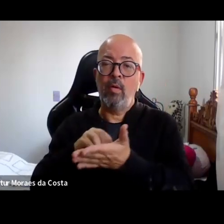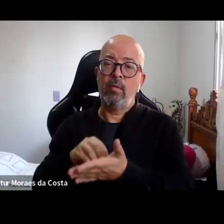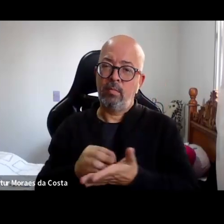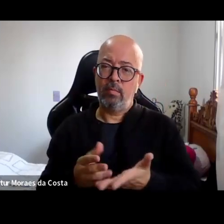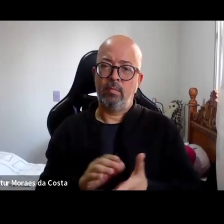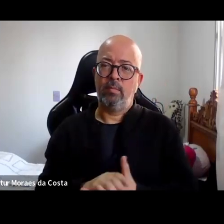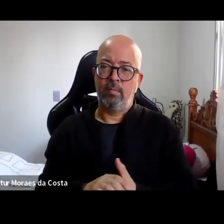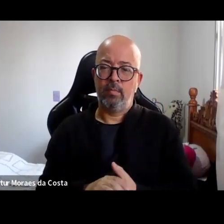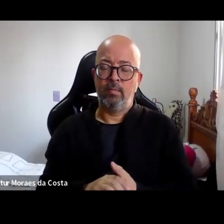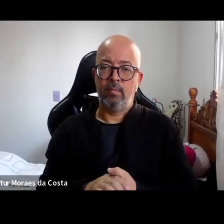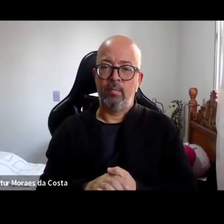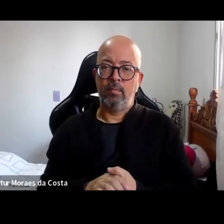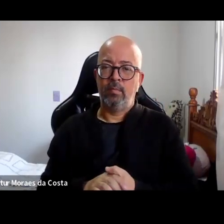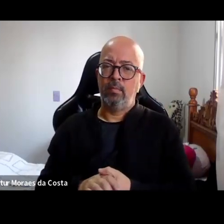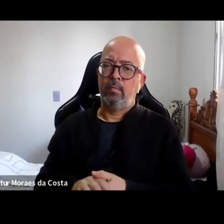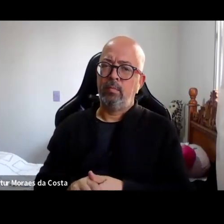información por ejemplo